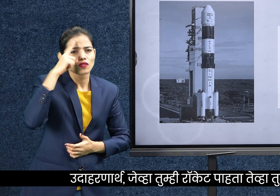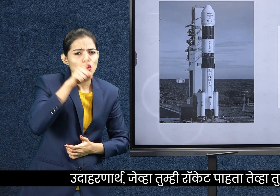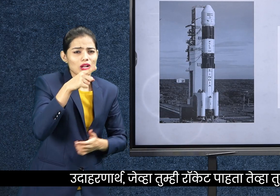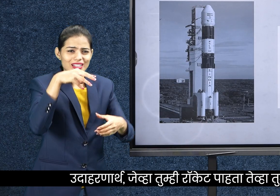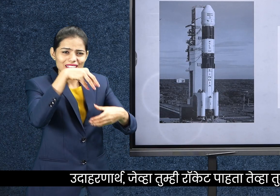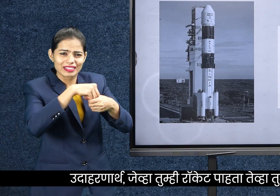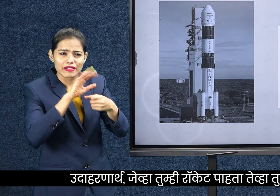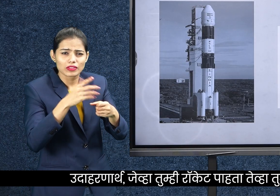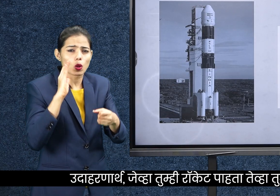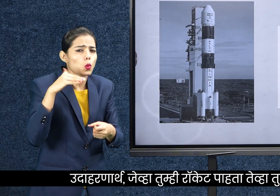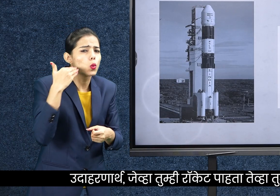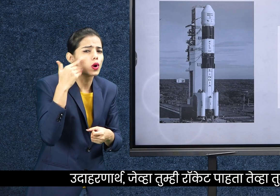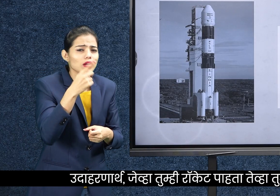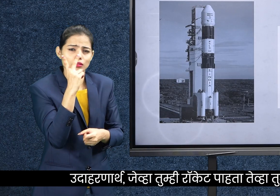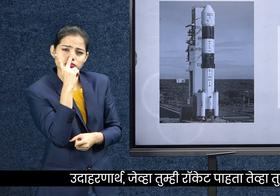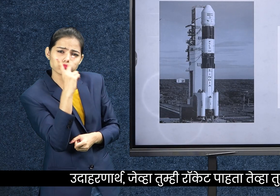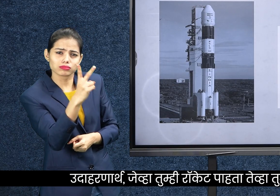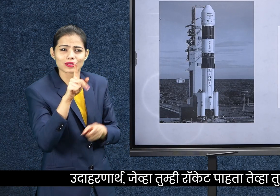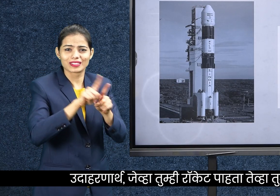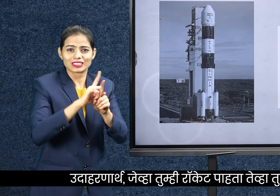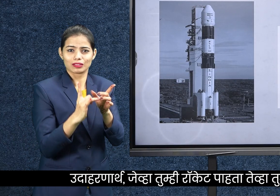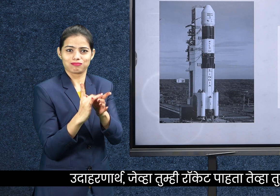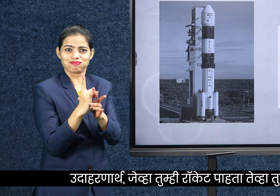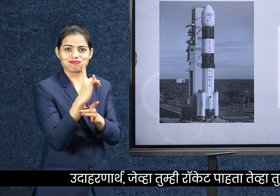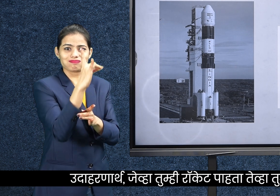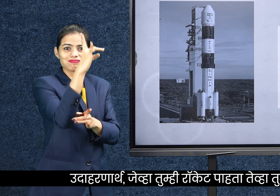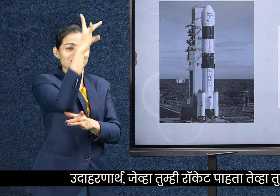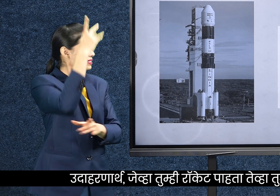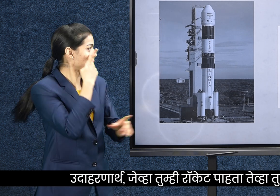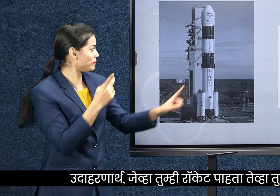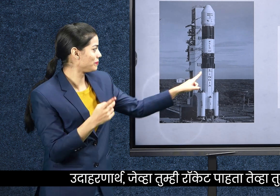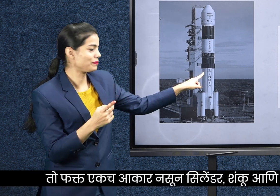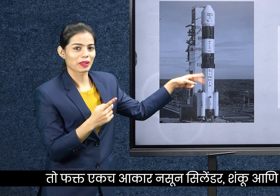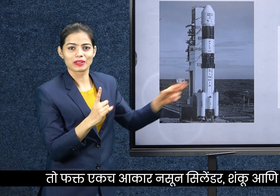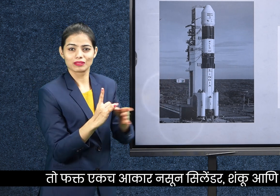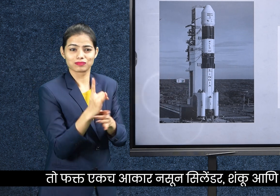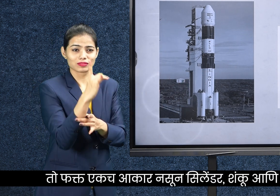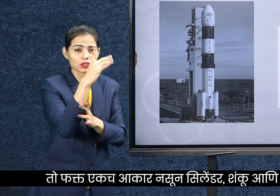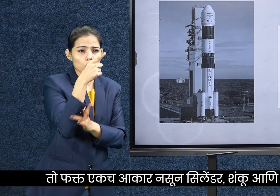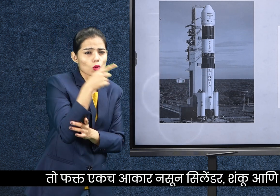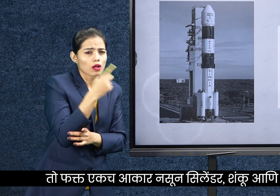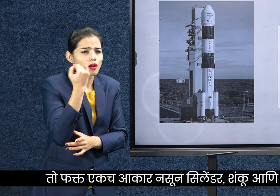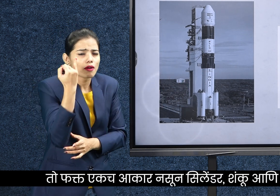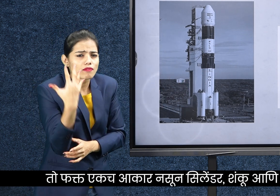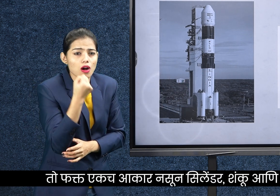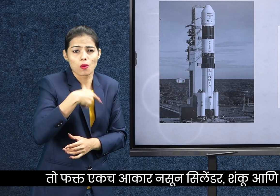उदाहरणार्थ, जेव्हा तुम्ही रॉकेट पाहता तेव्हा तुमच्या लक्षात येईल की तो फक्त एकच आकार नसून